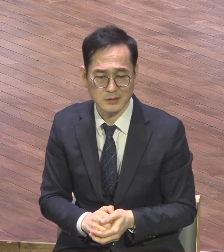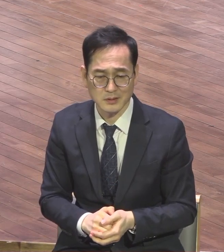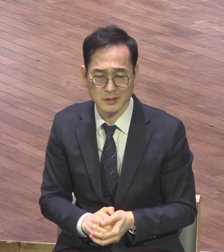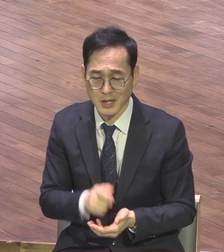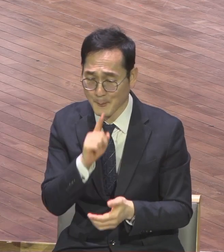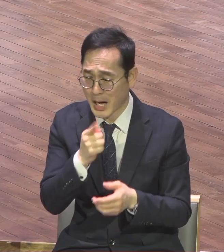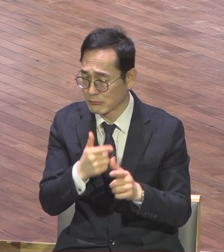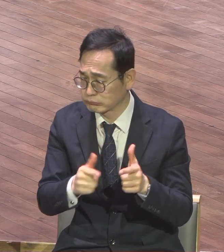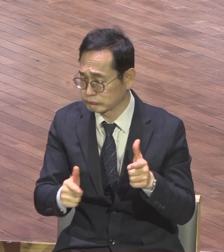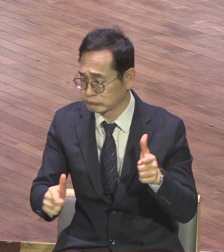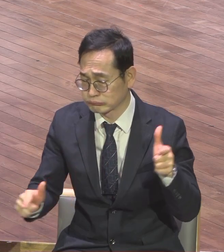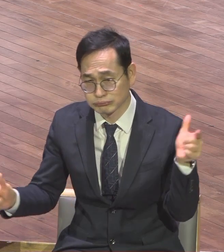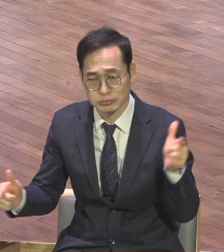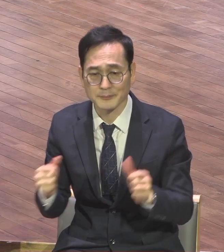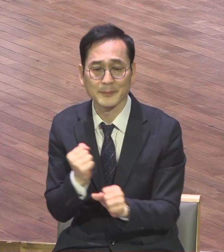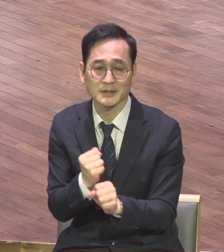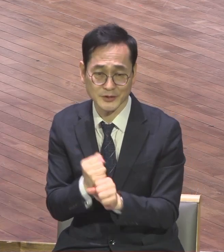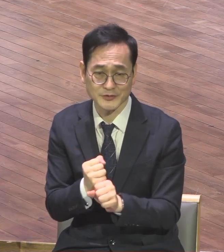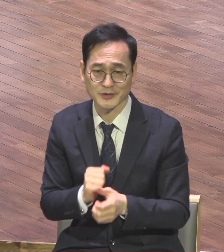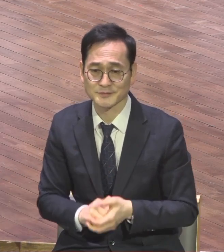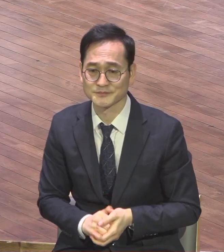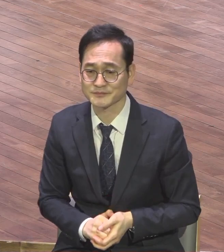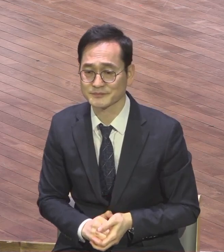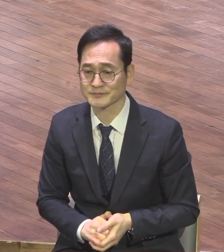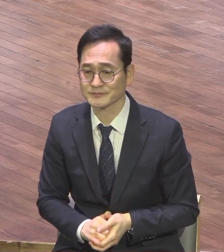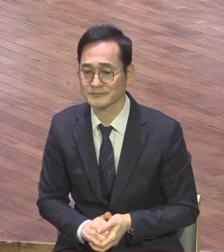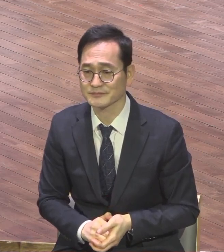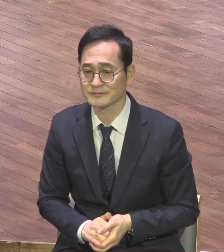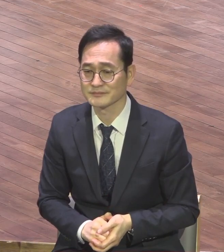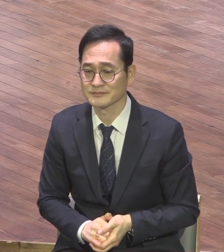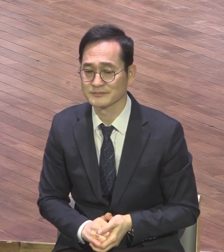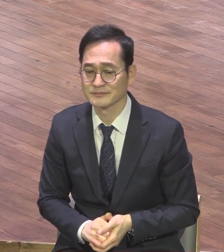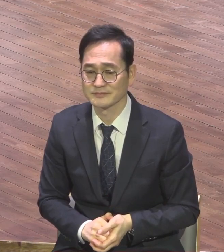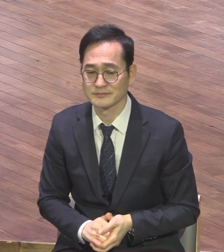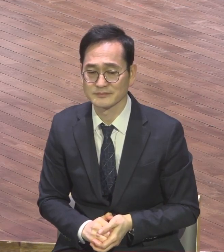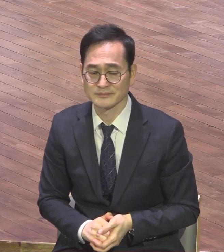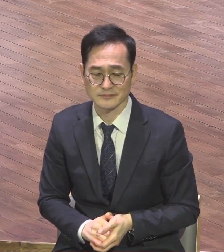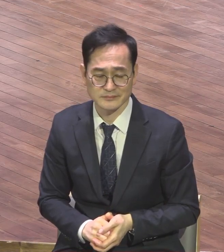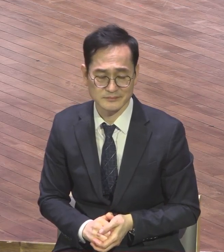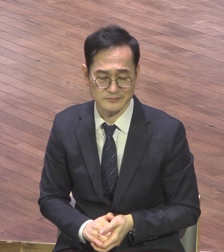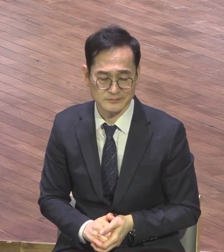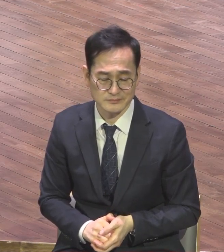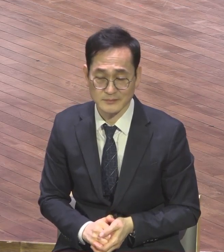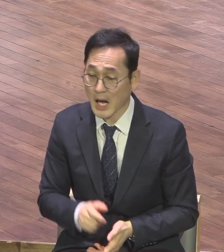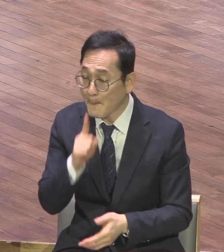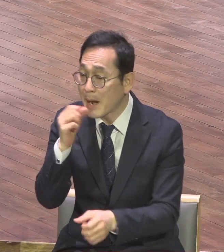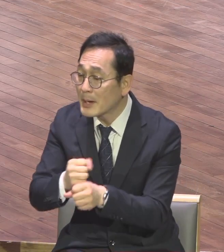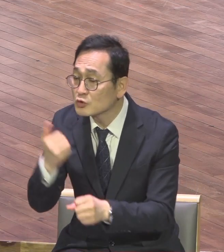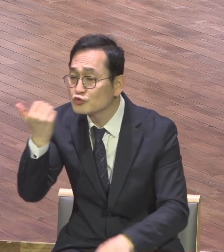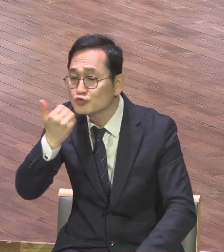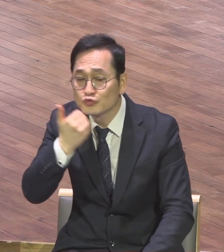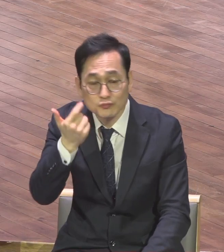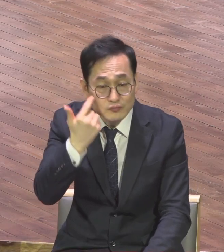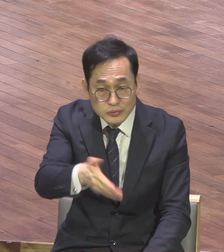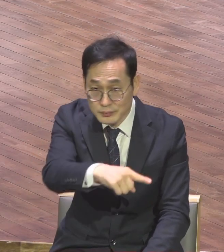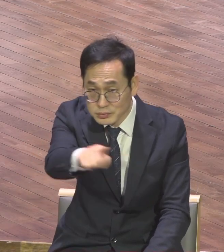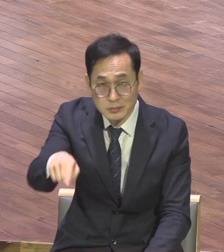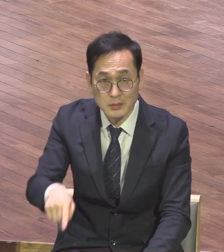세상적으로는 제가 학박사인지 몰라도 영적으로 보면 세상적으로는 무식한 거예요. 말 누가 만들었냐고.